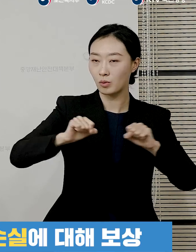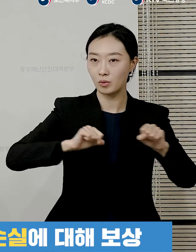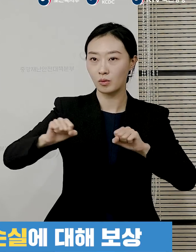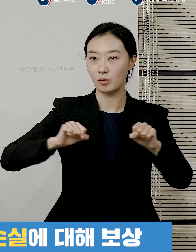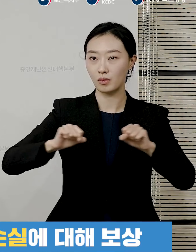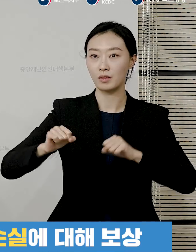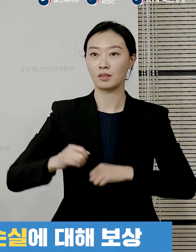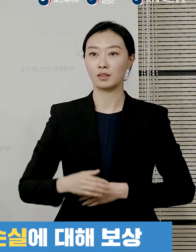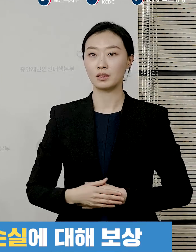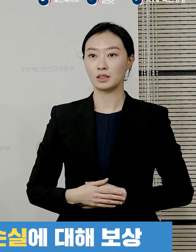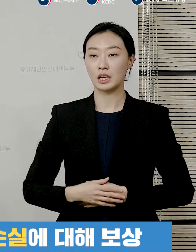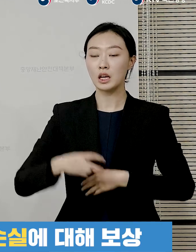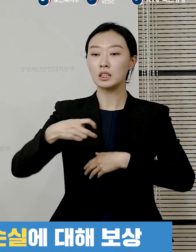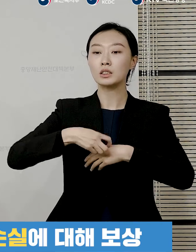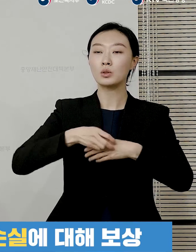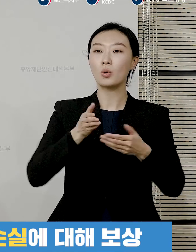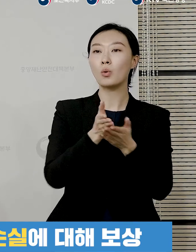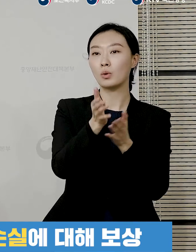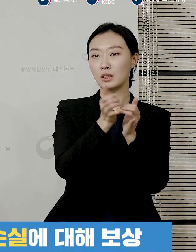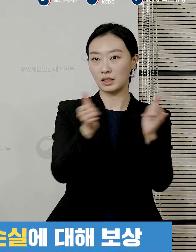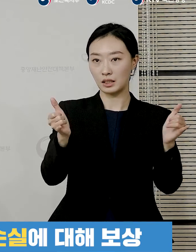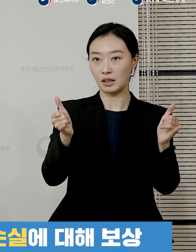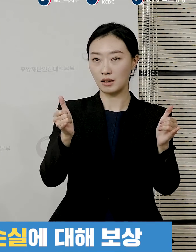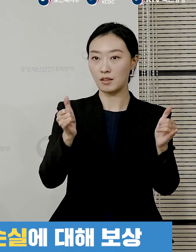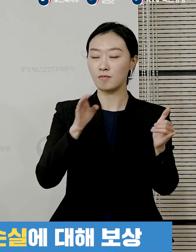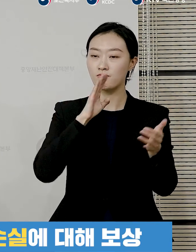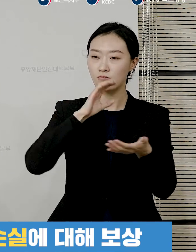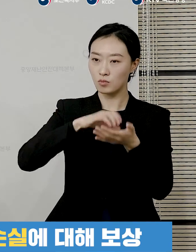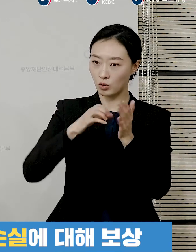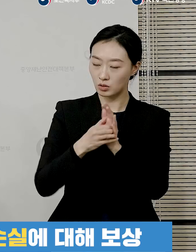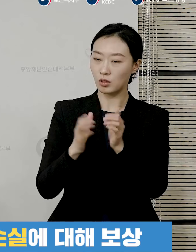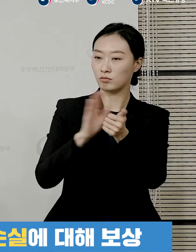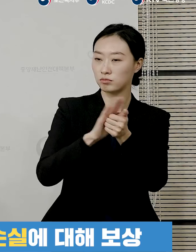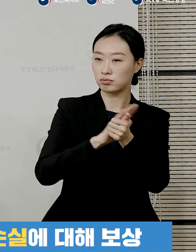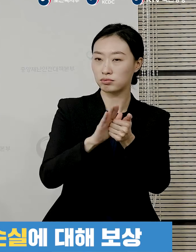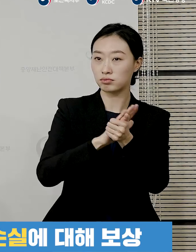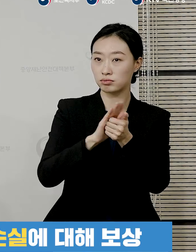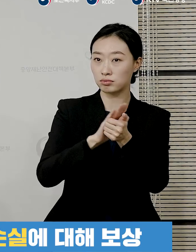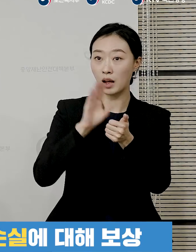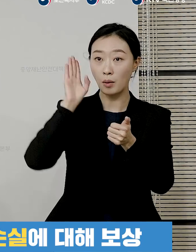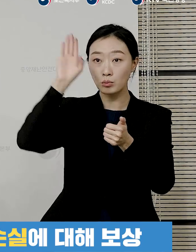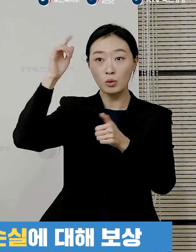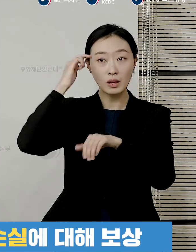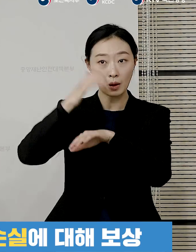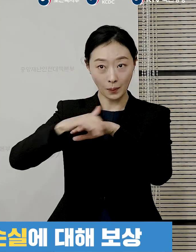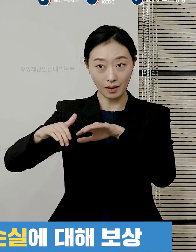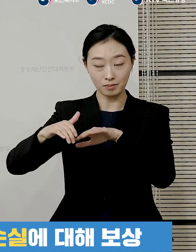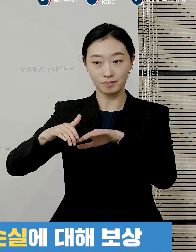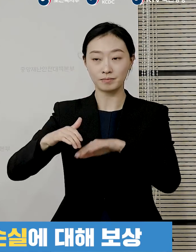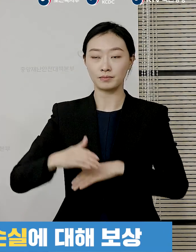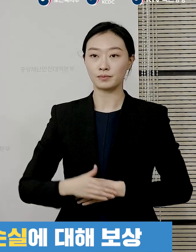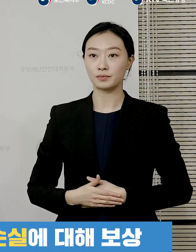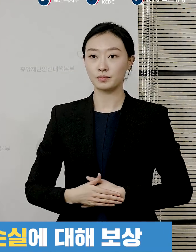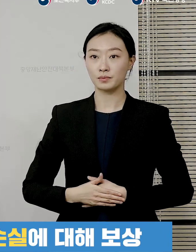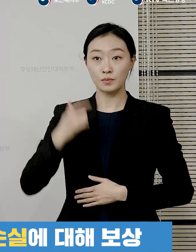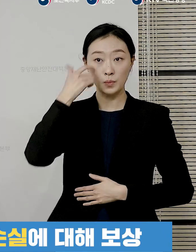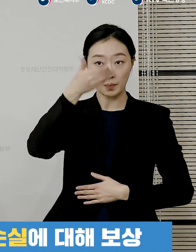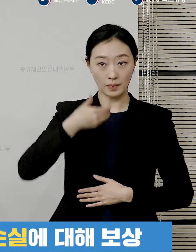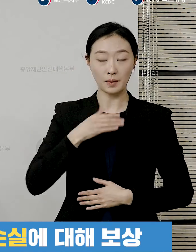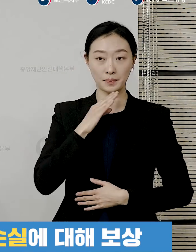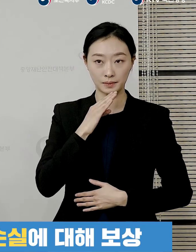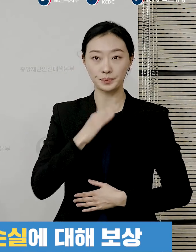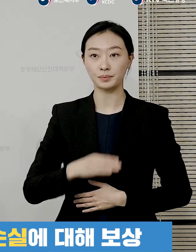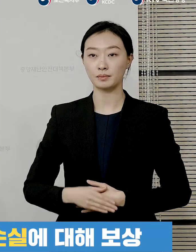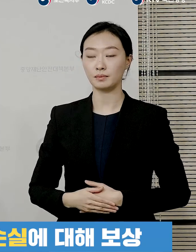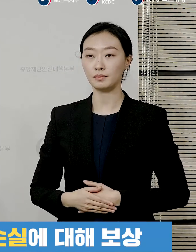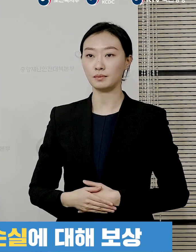의료인들에 대한 적절한 예우 방안에 대해서 질문 주셨습니다. 그래서 이 부분에 대해서는 이제